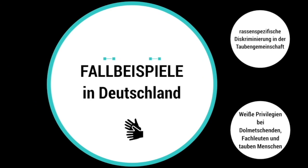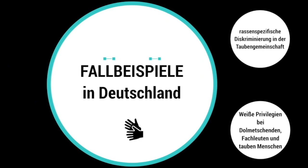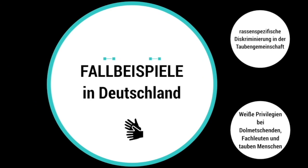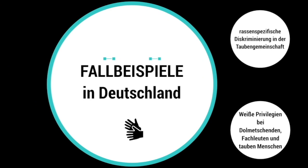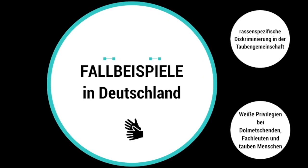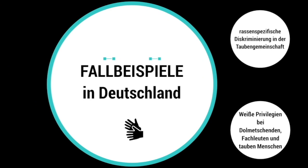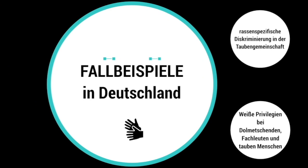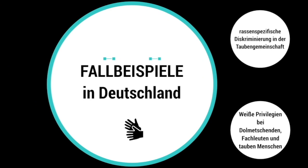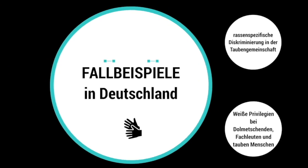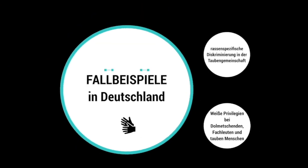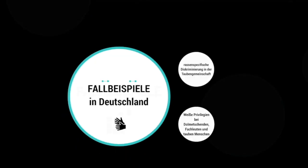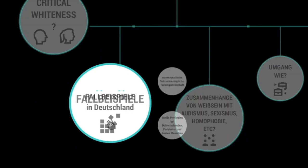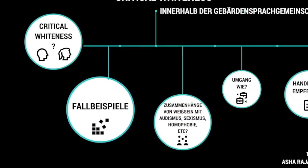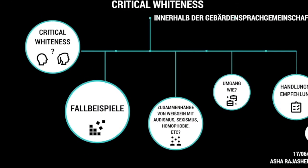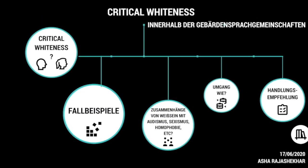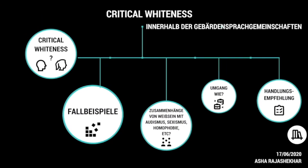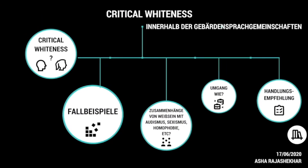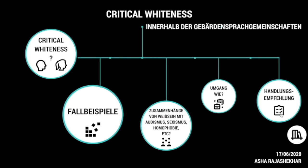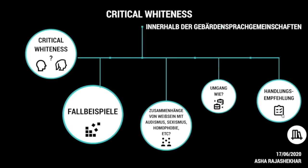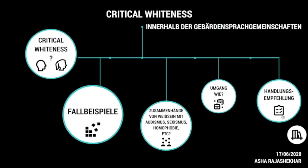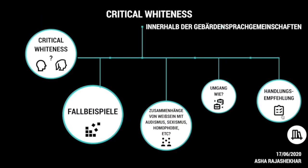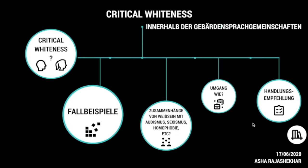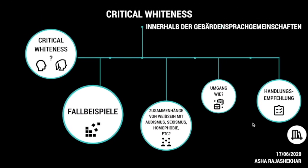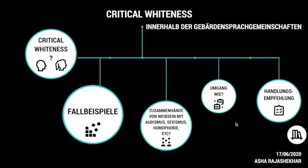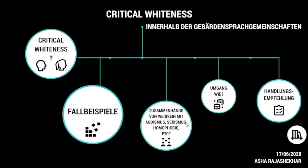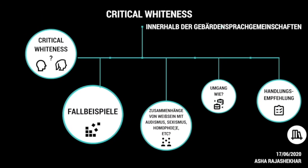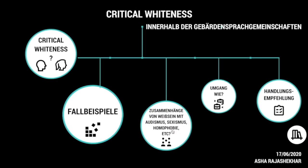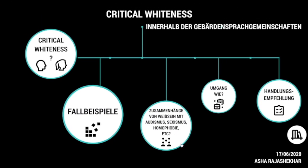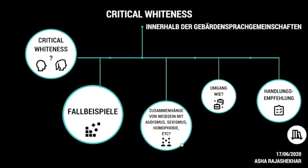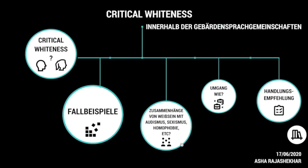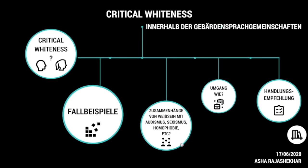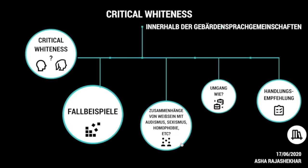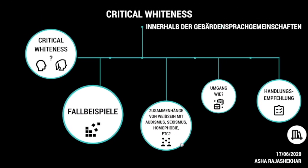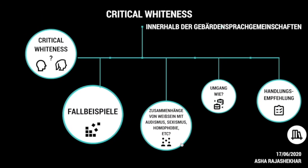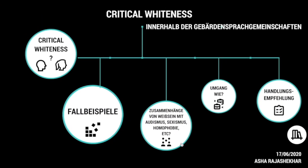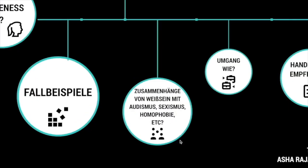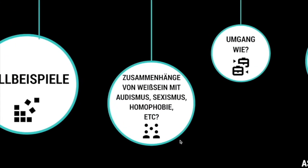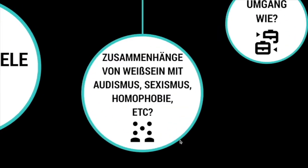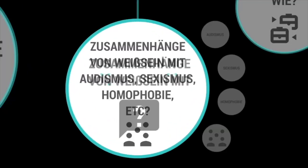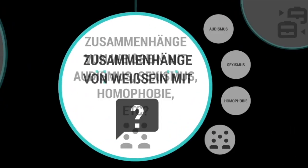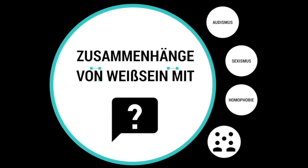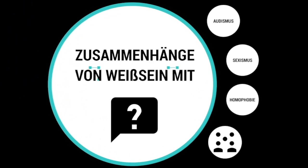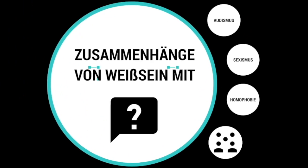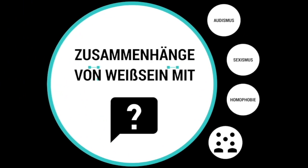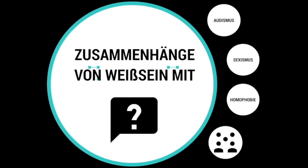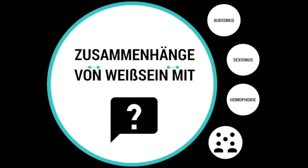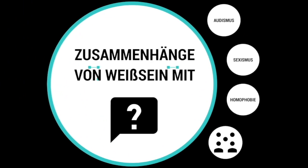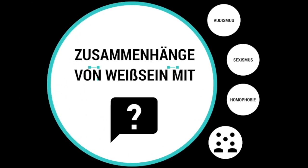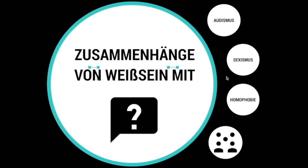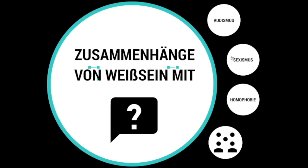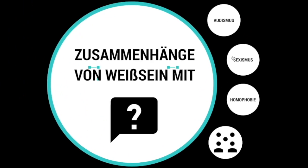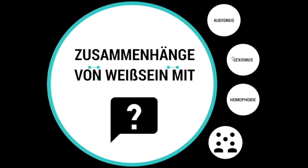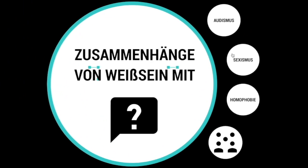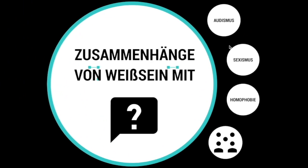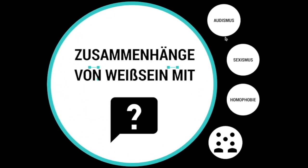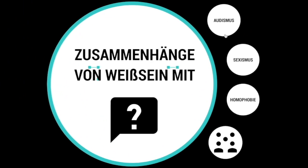Nun kommen wir zu Zusammenhängen zwischen Weißsein und Autismus, Sexismus, Homophobie